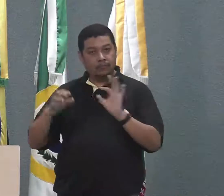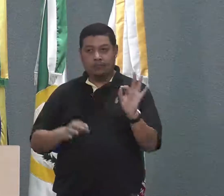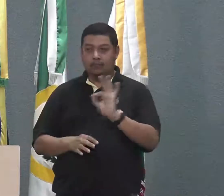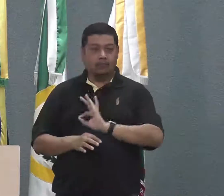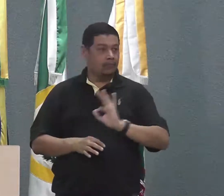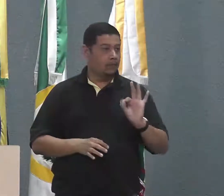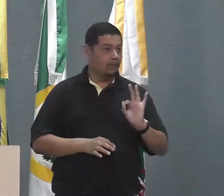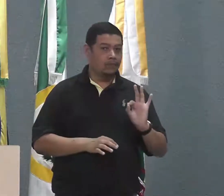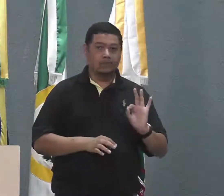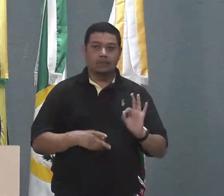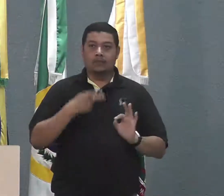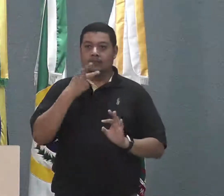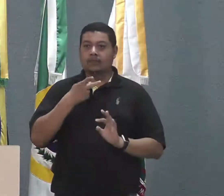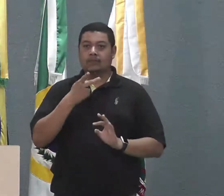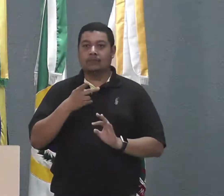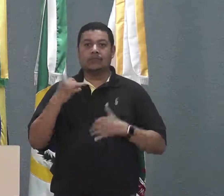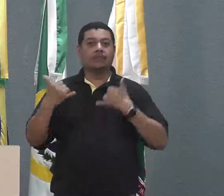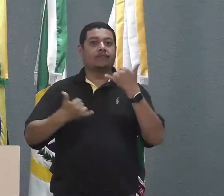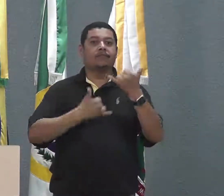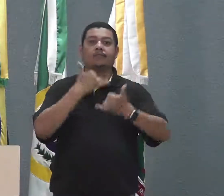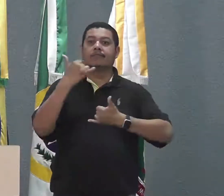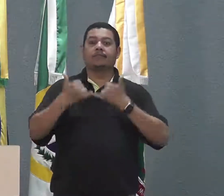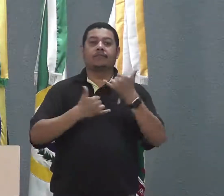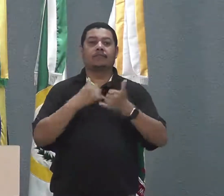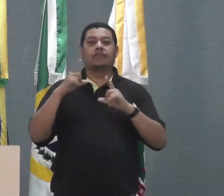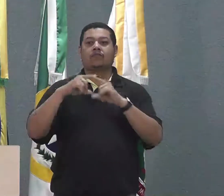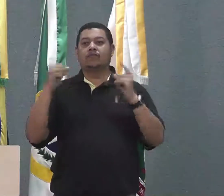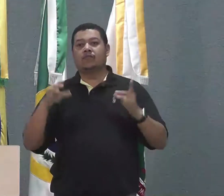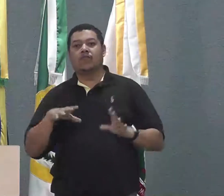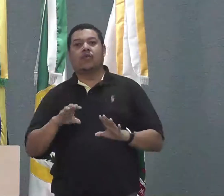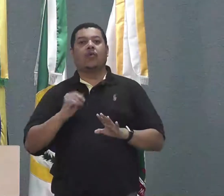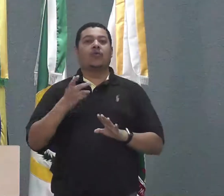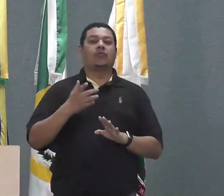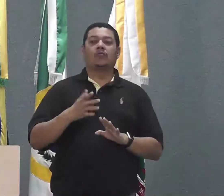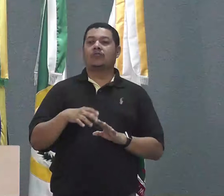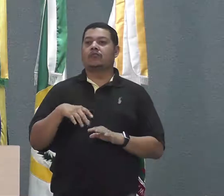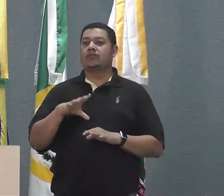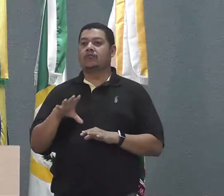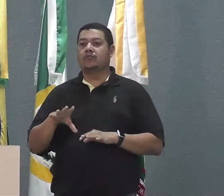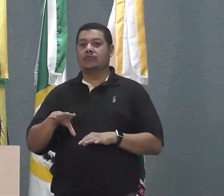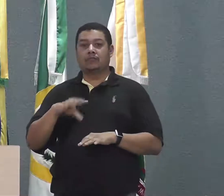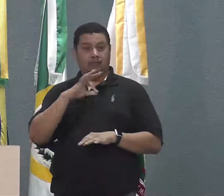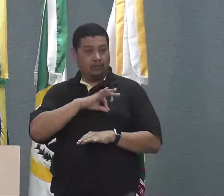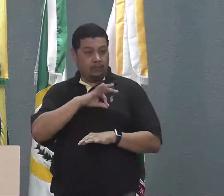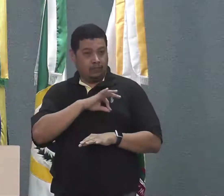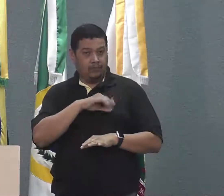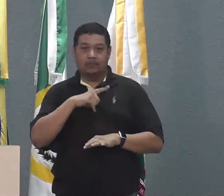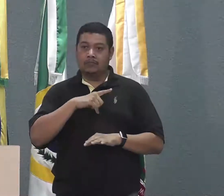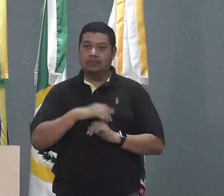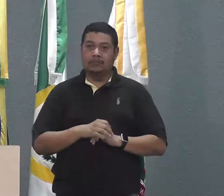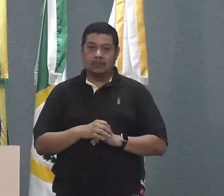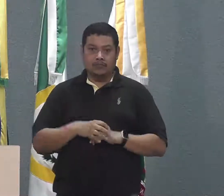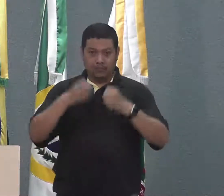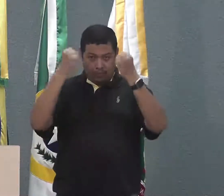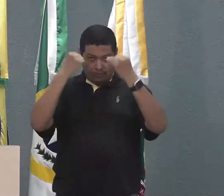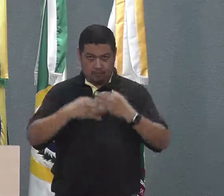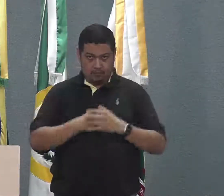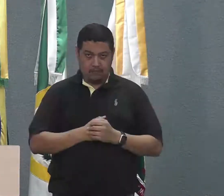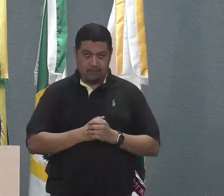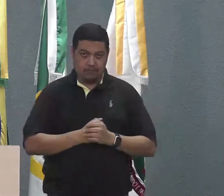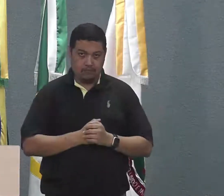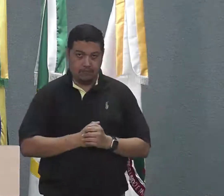momento eu falei que eles foram brincar lá em Brasília ou de ganhar diária, mas falei e reafirmo